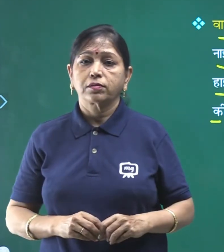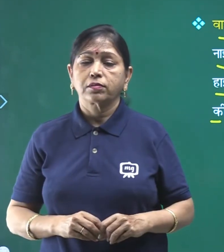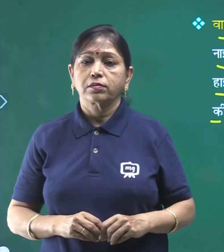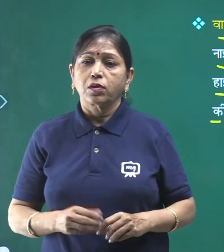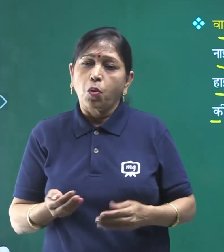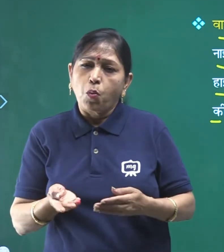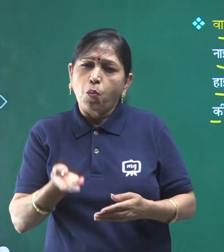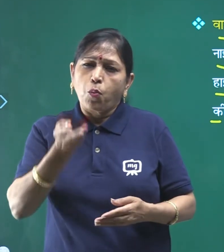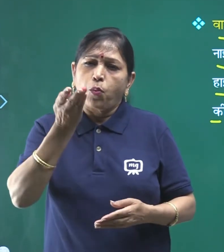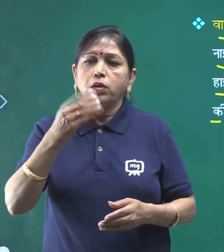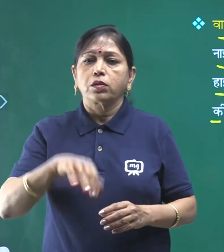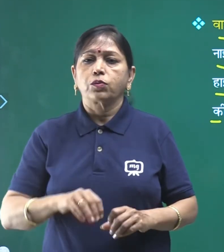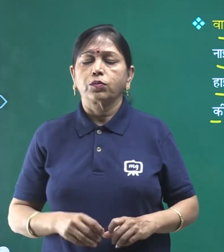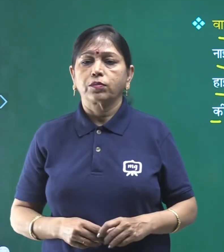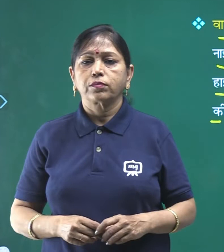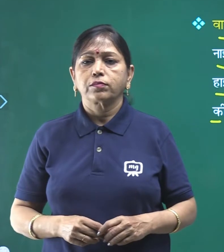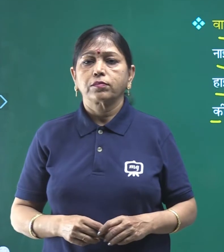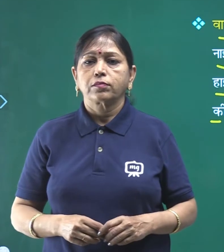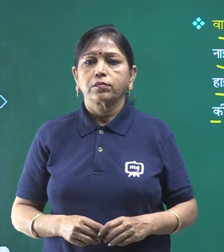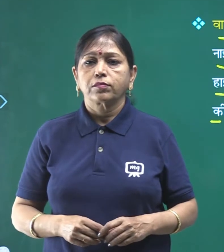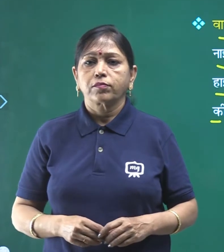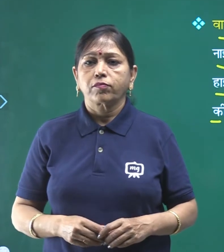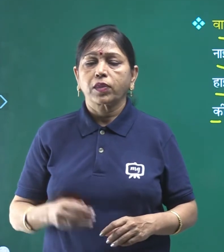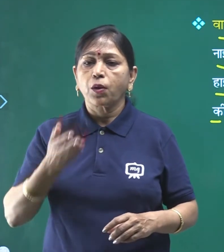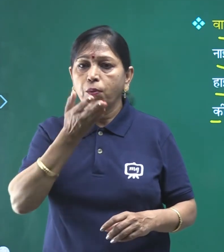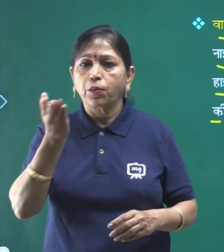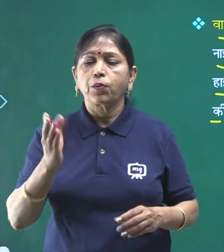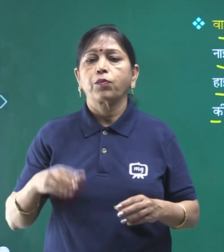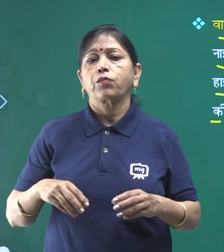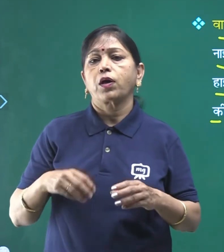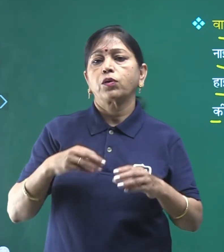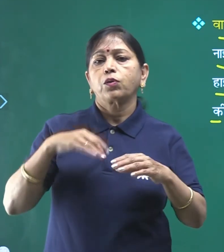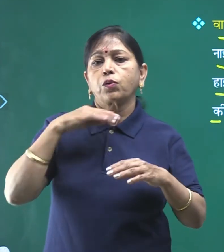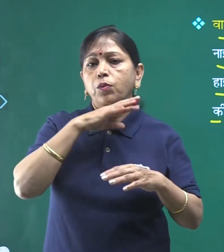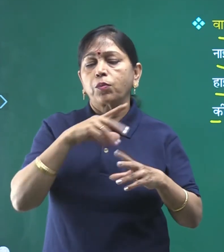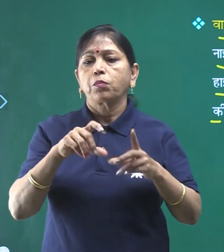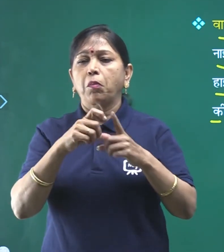में वृद्धि को वायु प्रदूषण कहते हैं